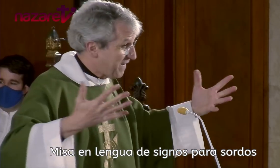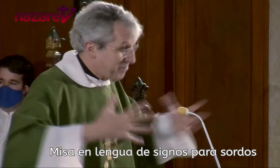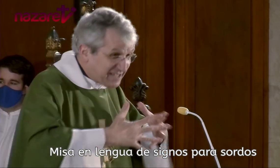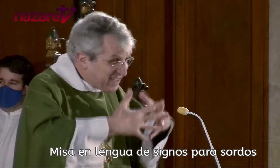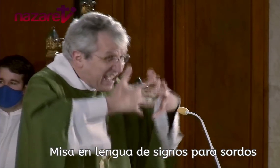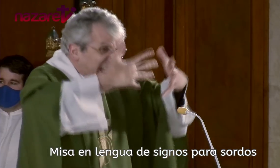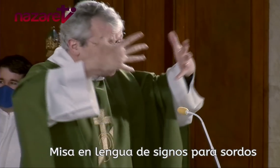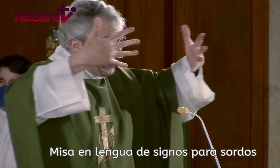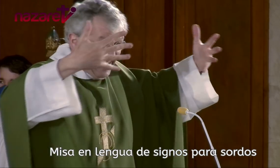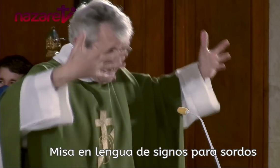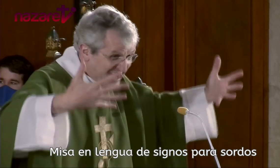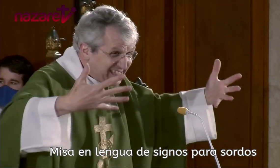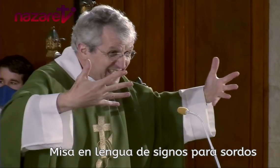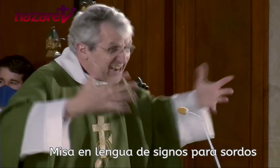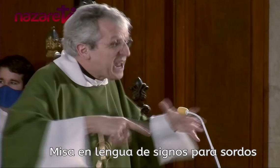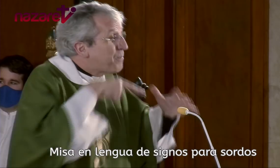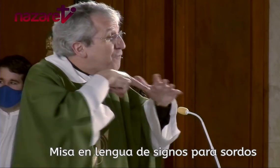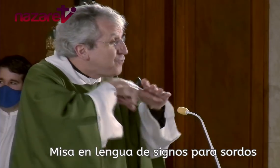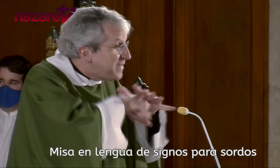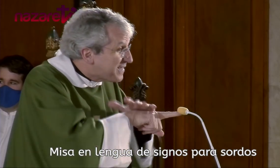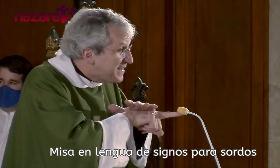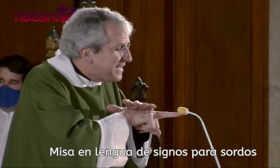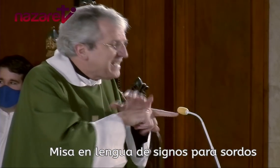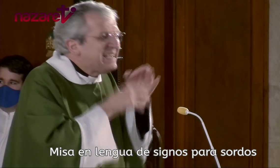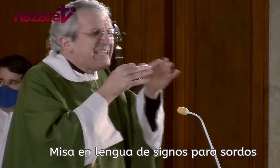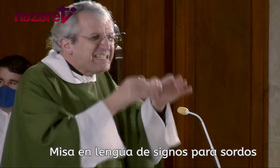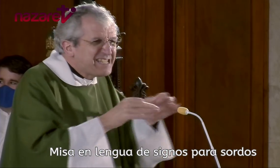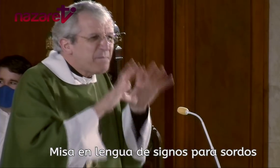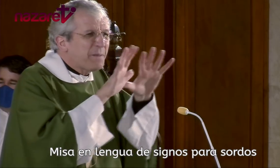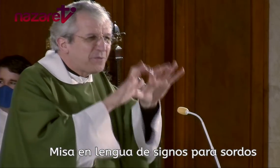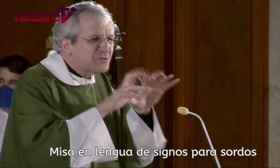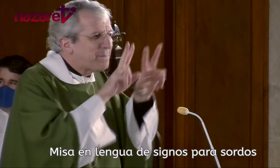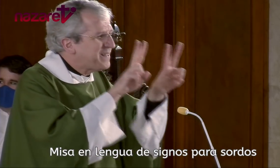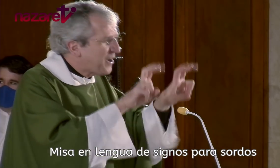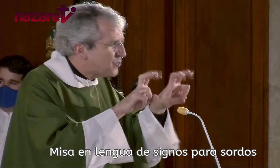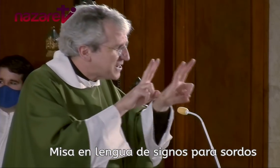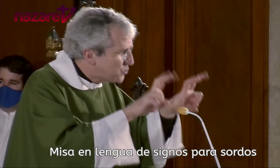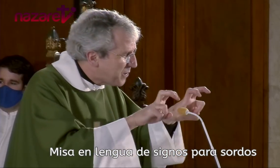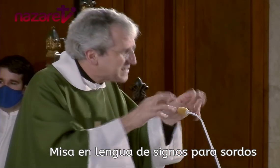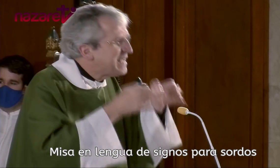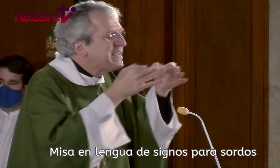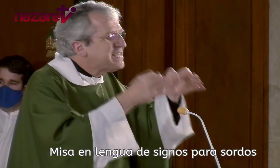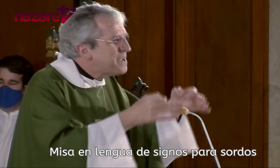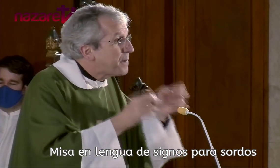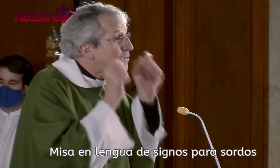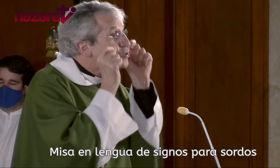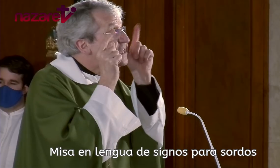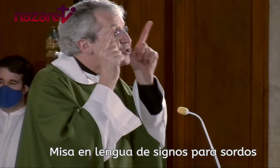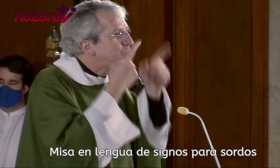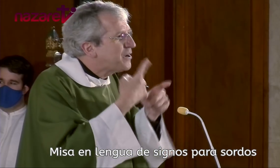inefable, es decir, es grande la profundidad que tiene y siempre podemos aprender cosas nuevas y siempre podemos descubrir